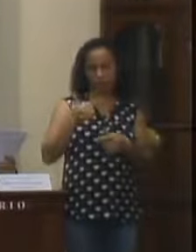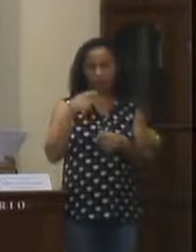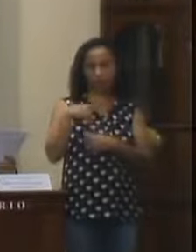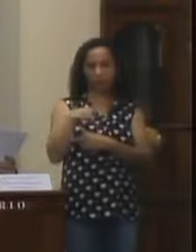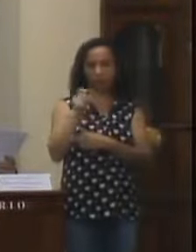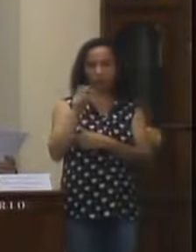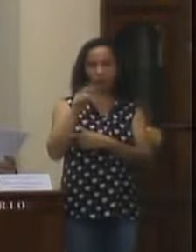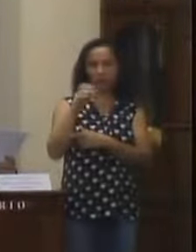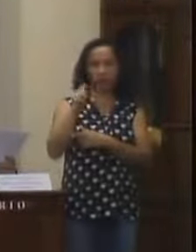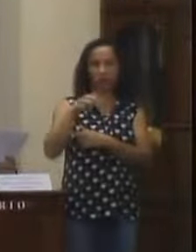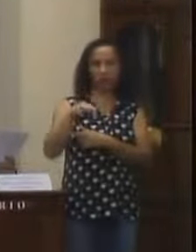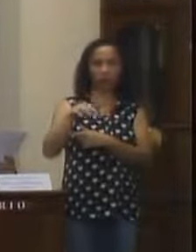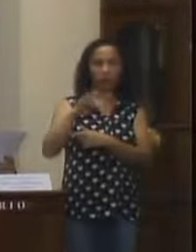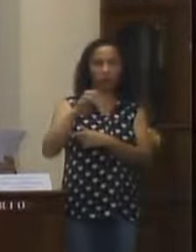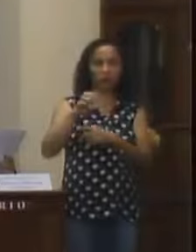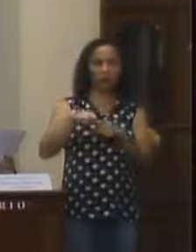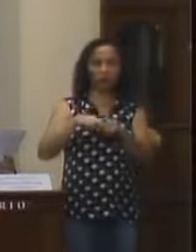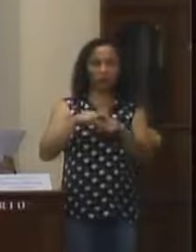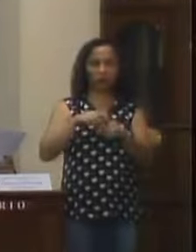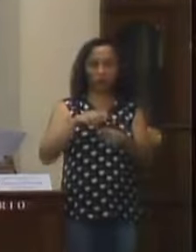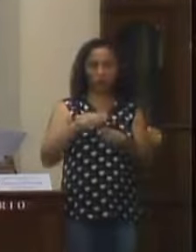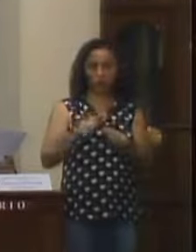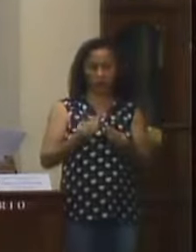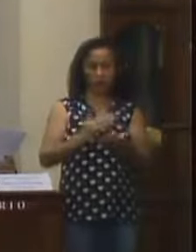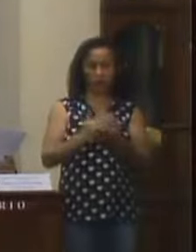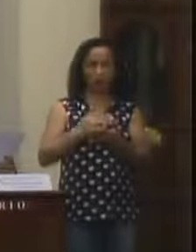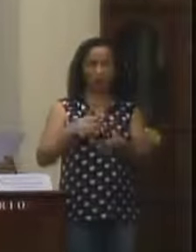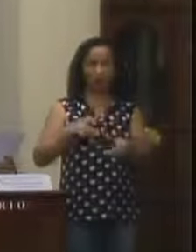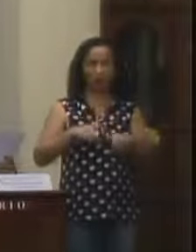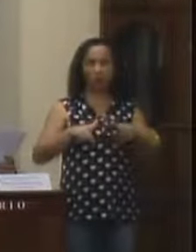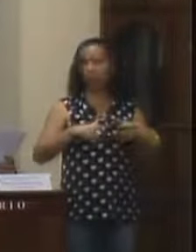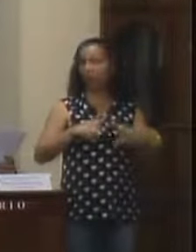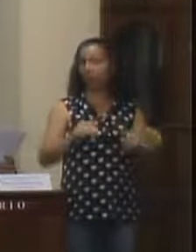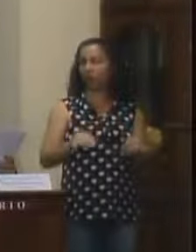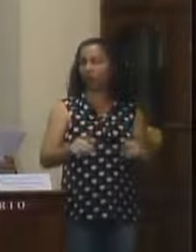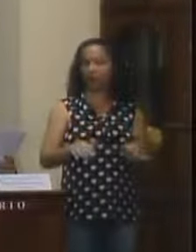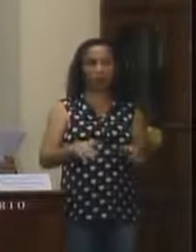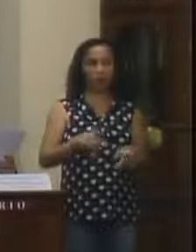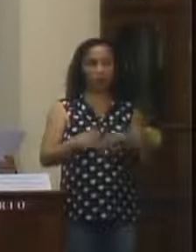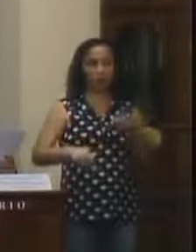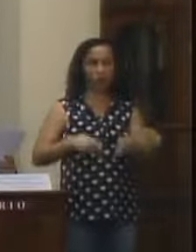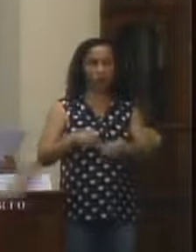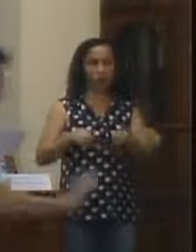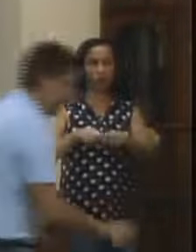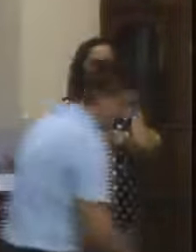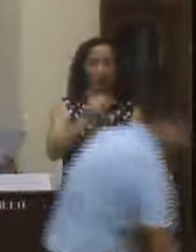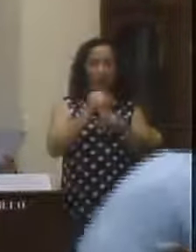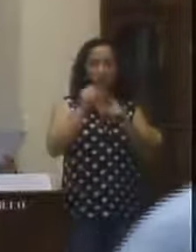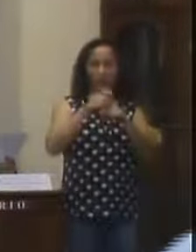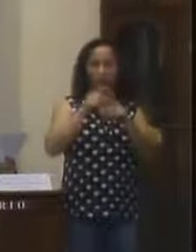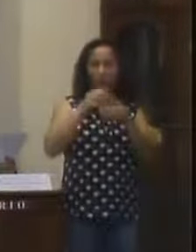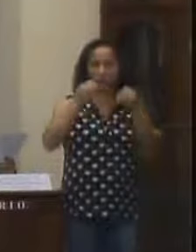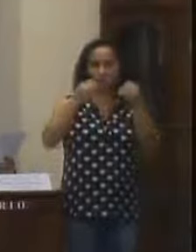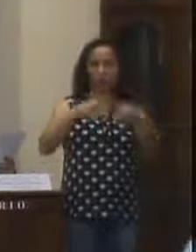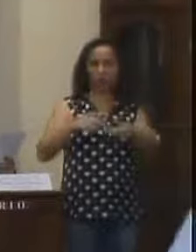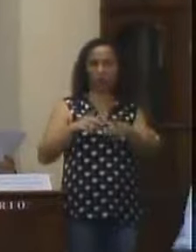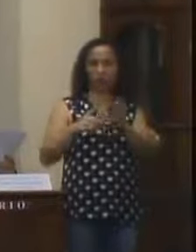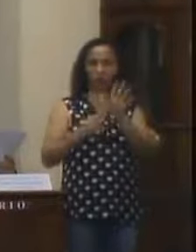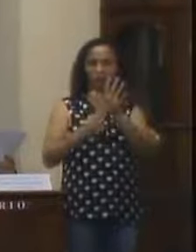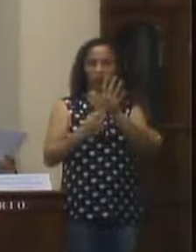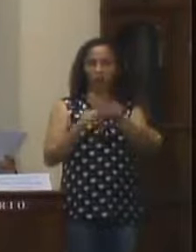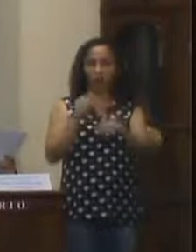seus títulos. No ano de 1992, iniciou seu trabalho social, com a finalidade de ensinar a arte do Karatê na cidade